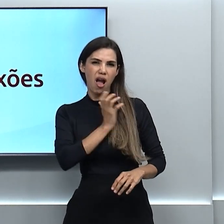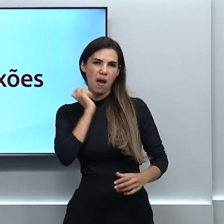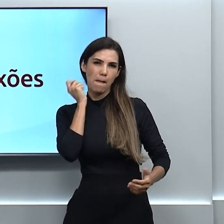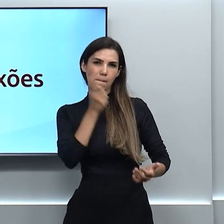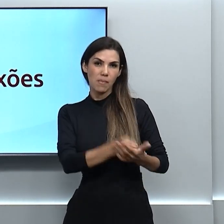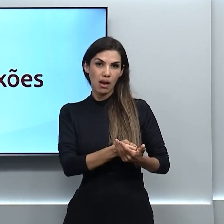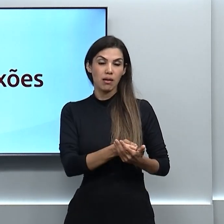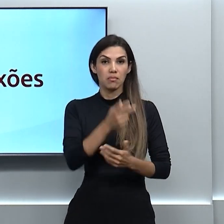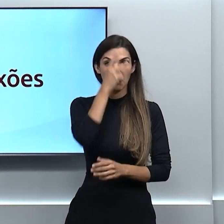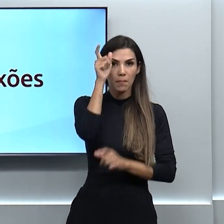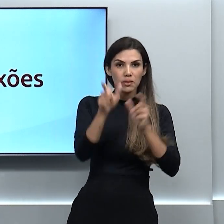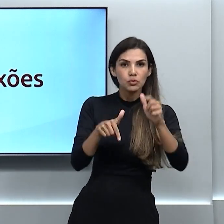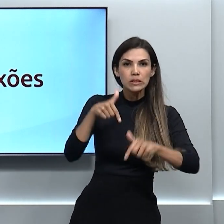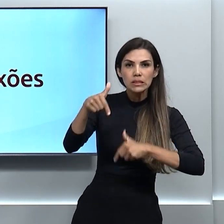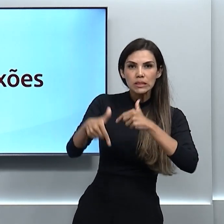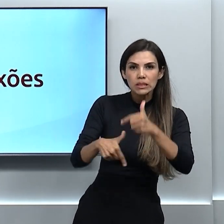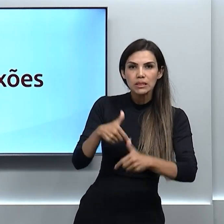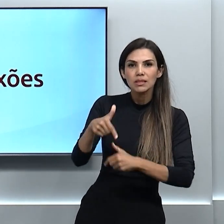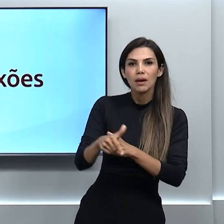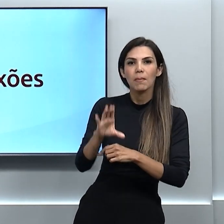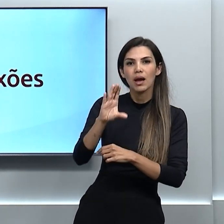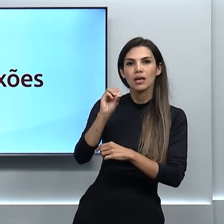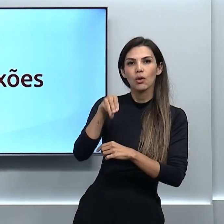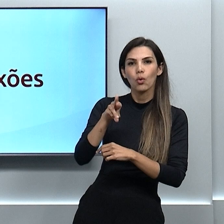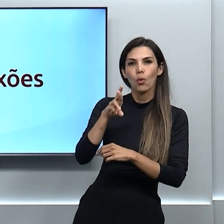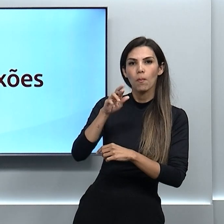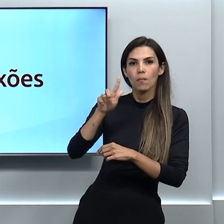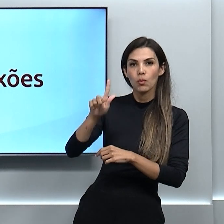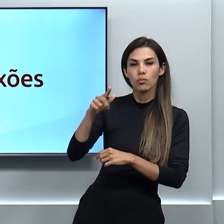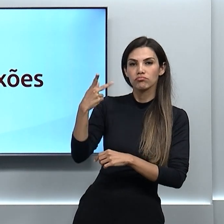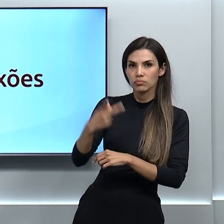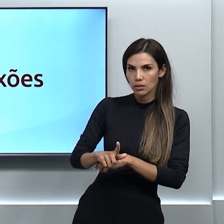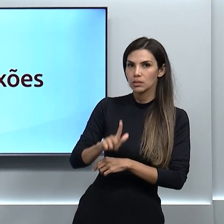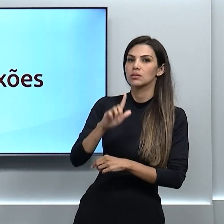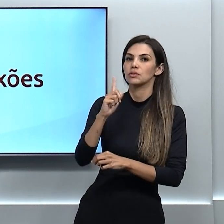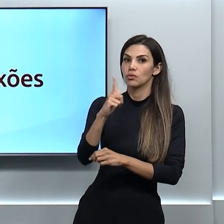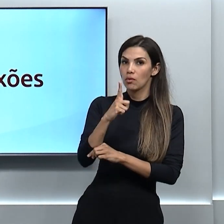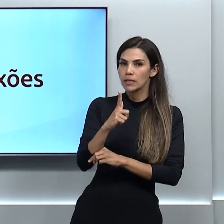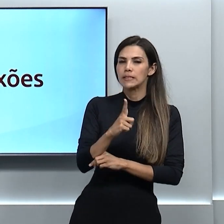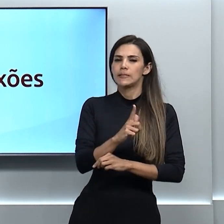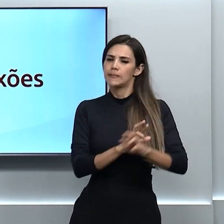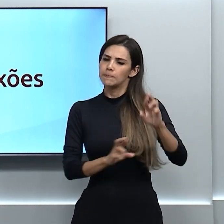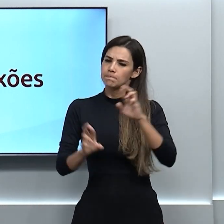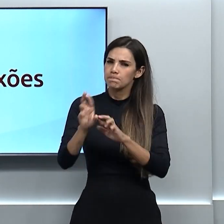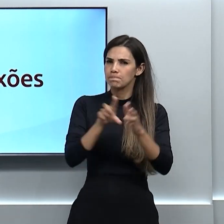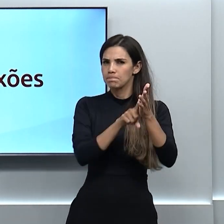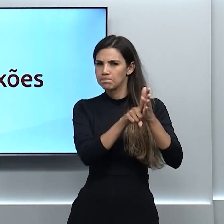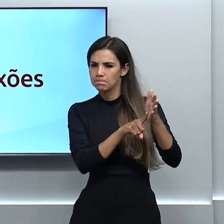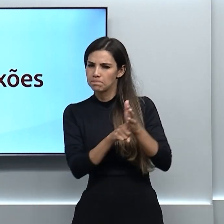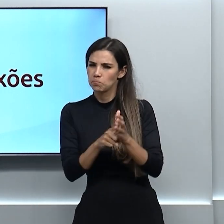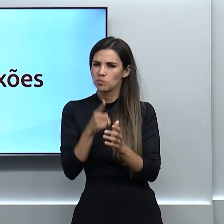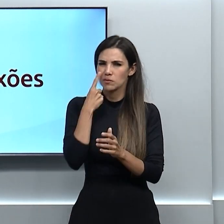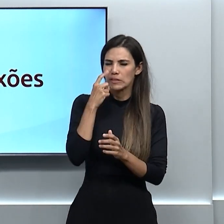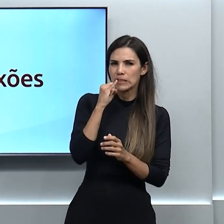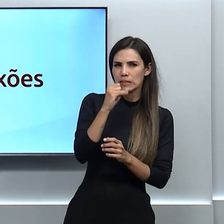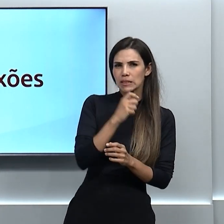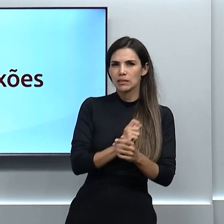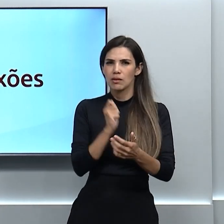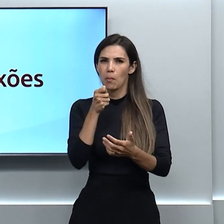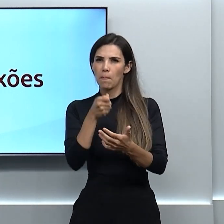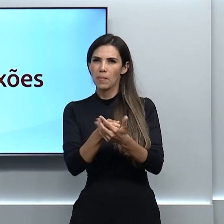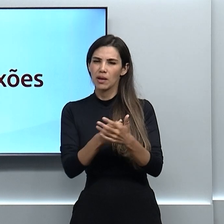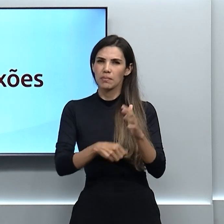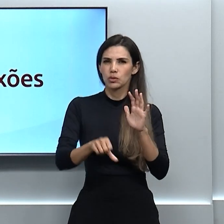servidores da Comurg, a Companhia de Urbanização de Goiânia. Esse processo investiga irregularidades na folha de pagamento e